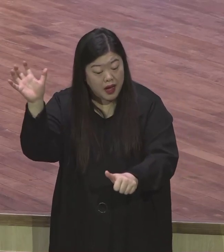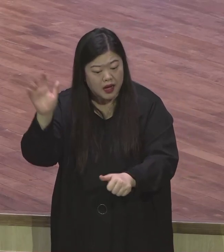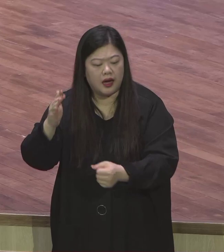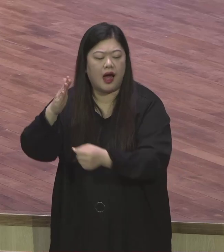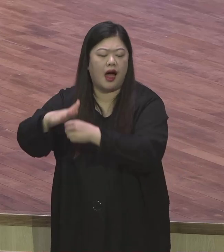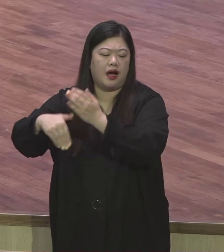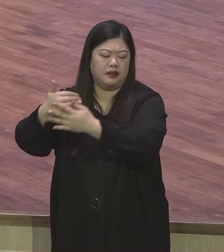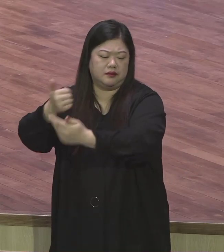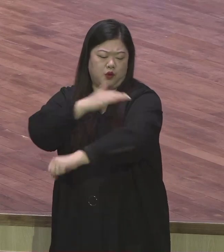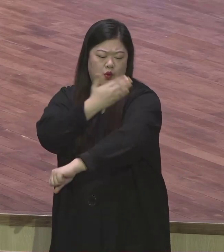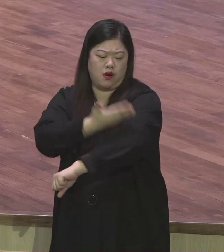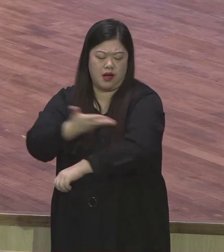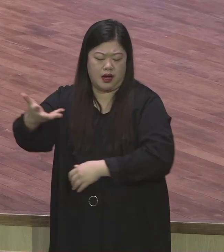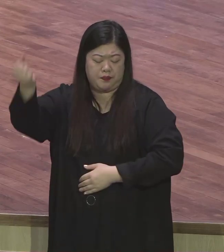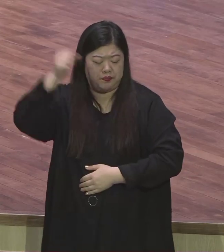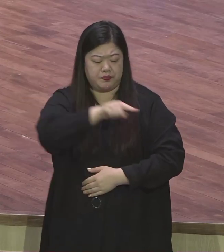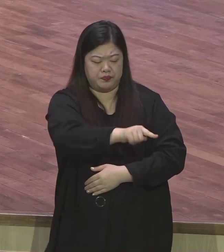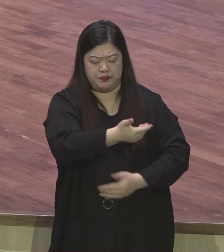아니다.